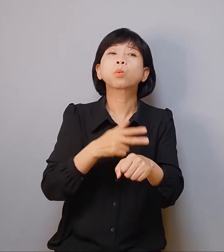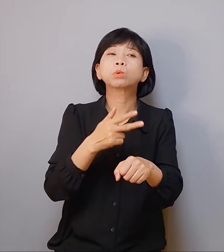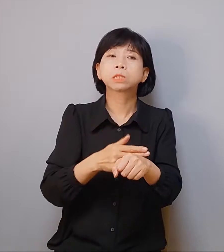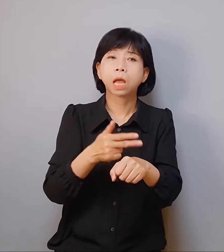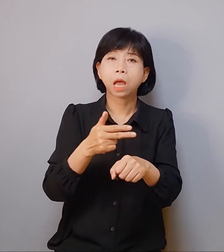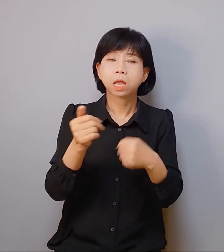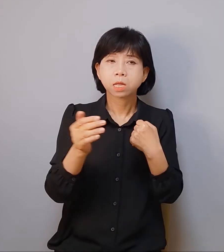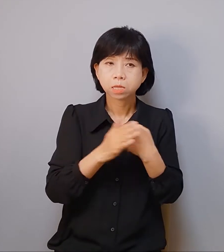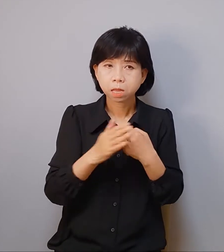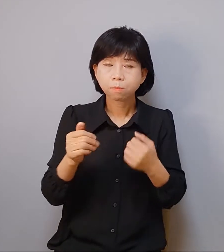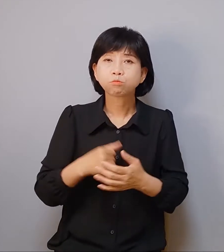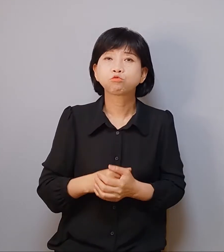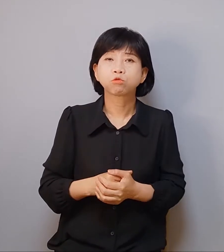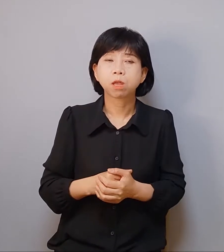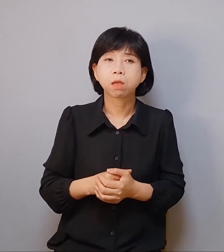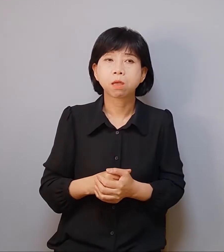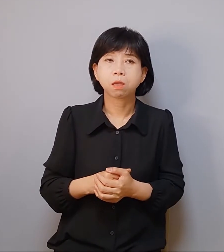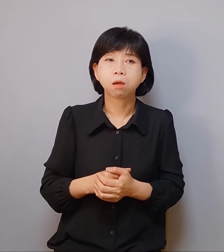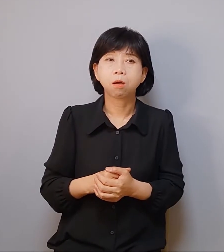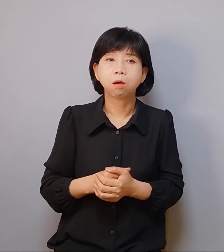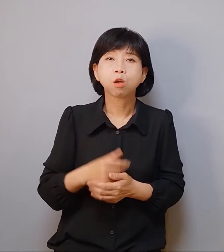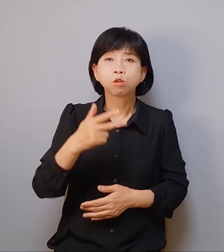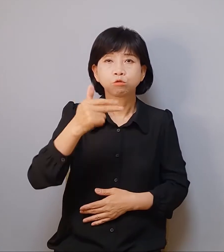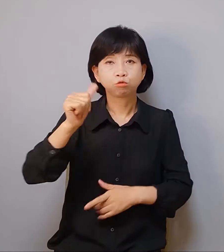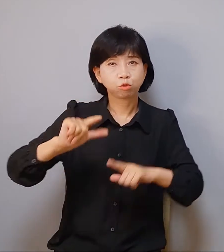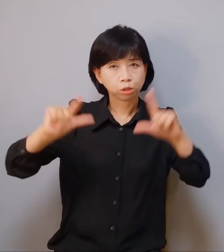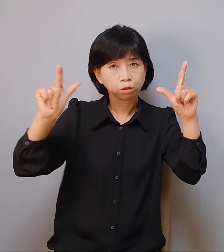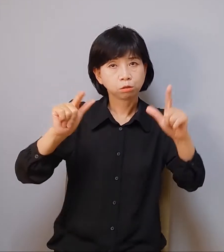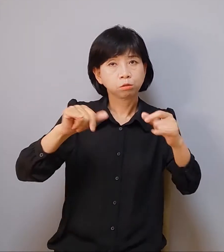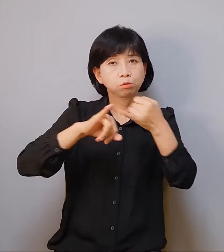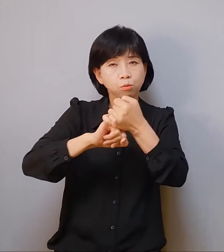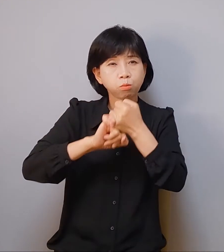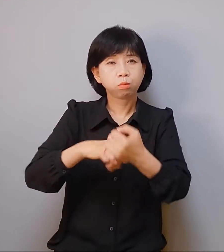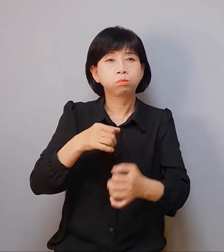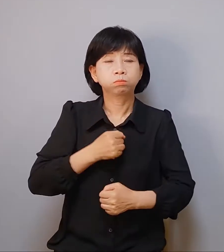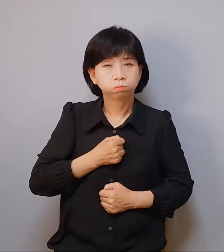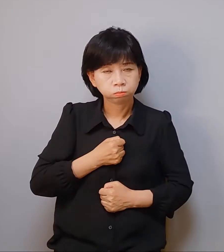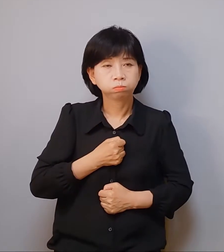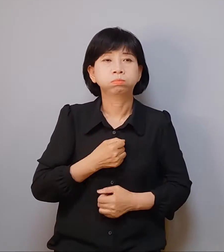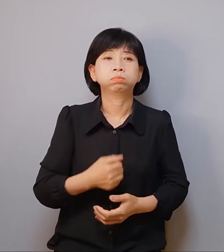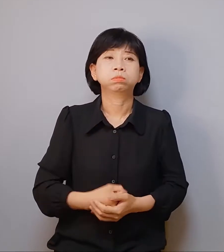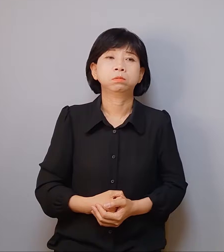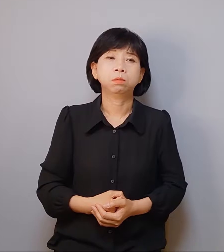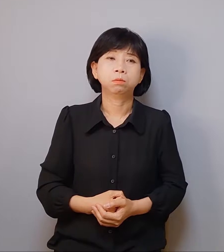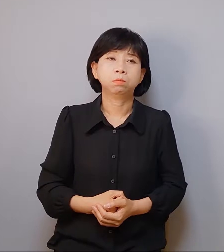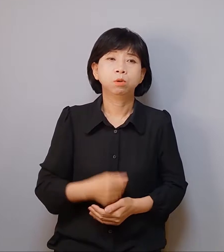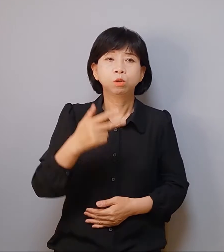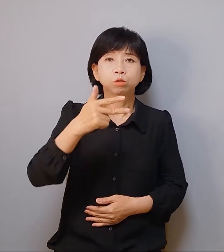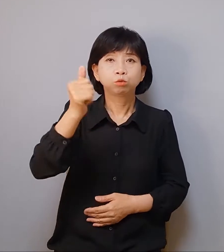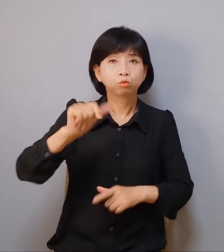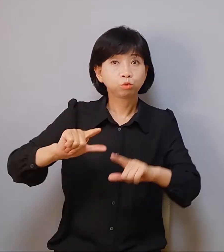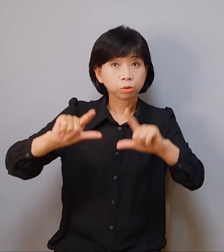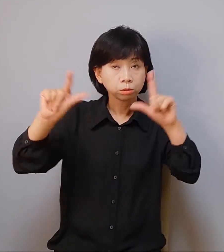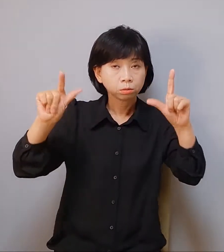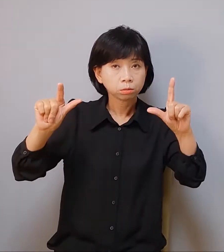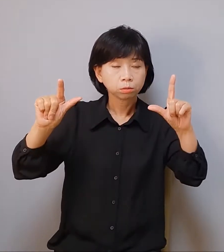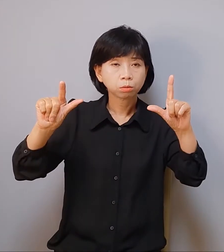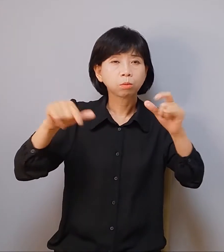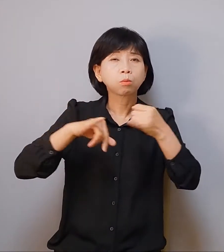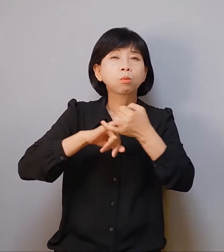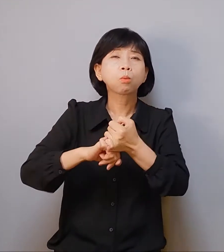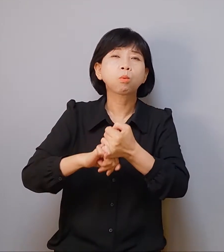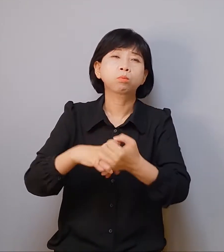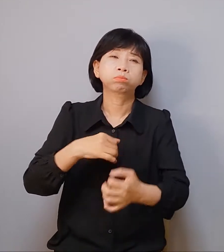돌아가야 합니다. 그는 세계 최강대국의 대통령이었지만 주일만큼은 모든 것을 내려놓고